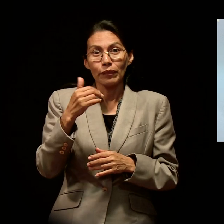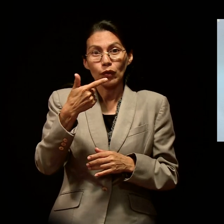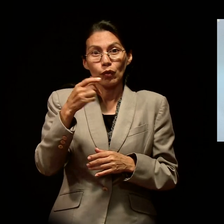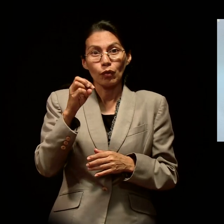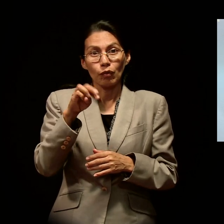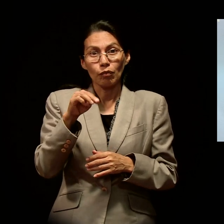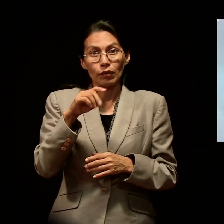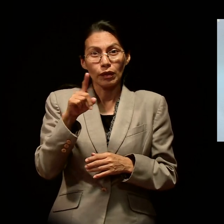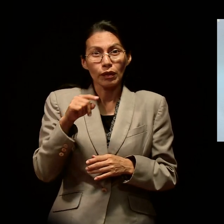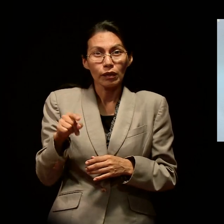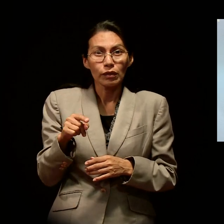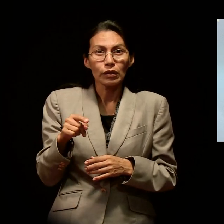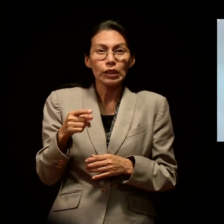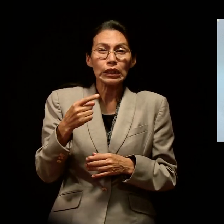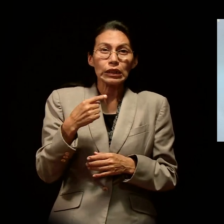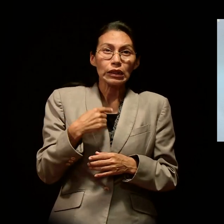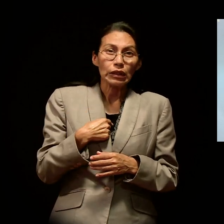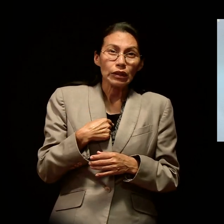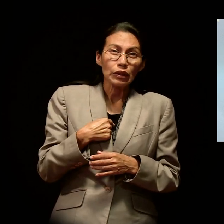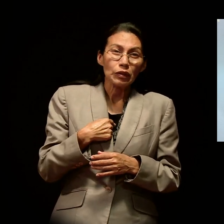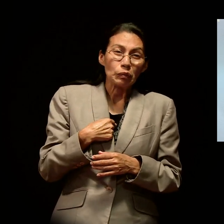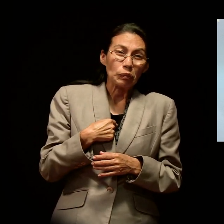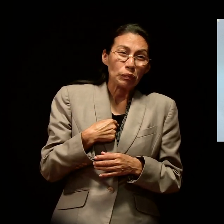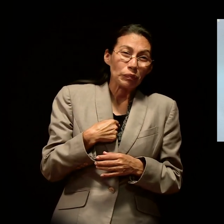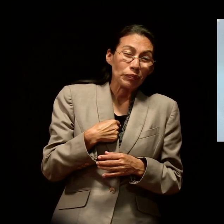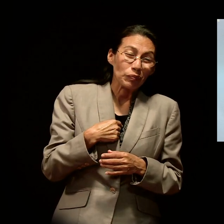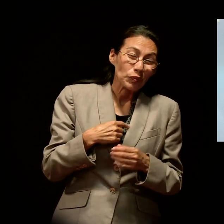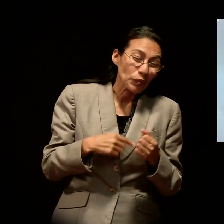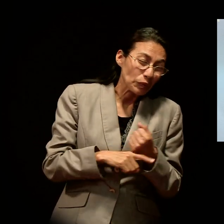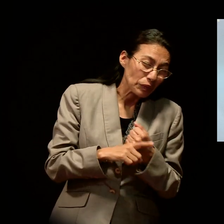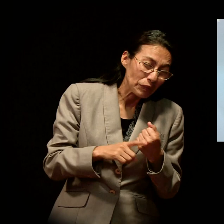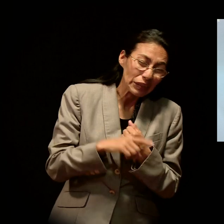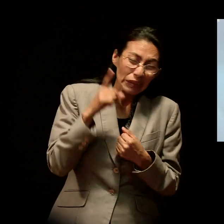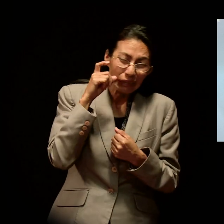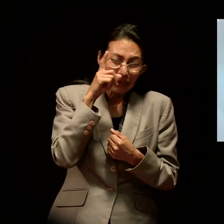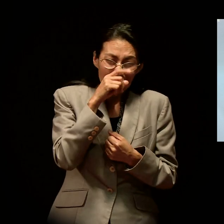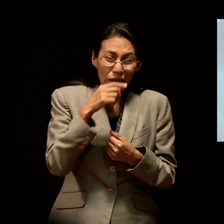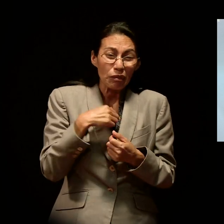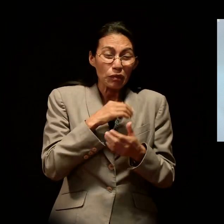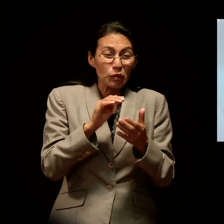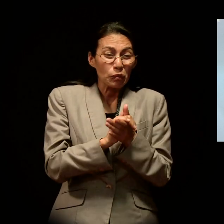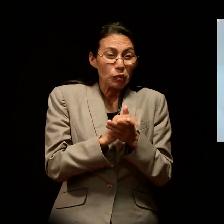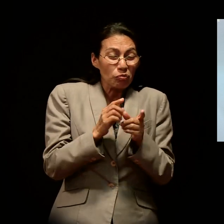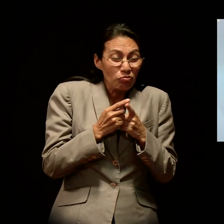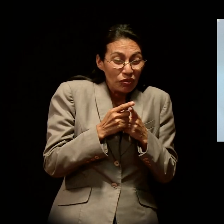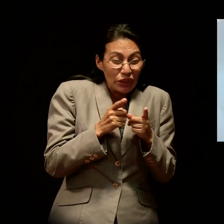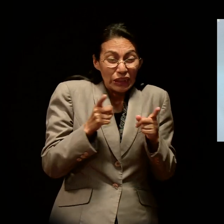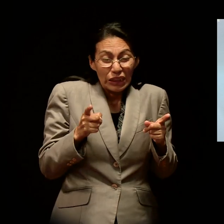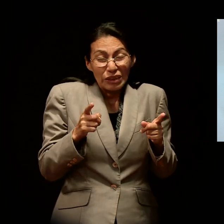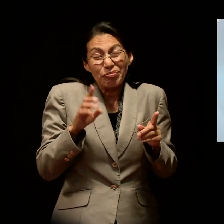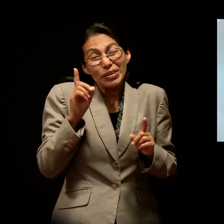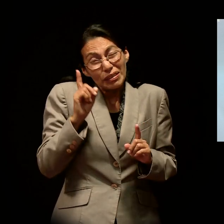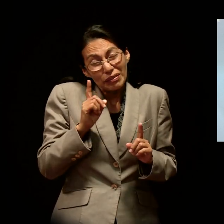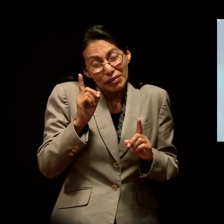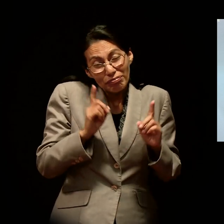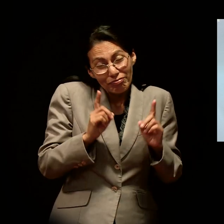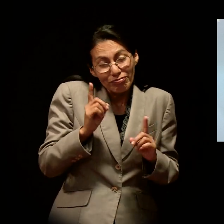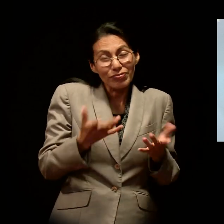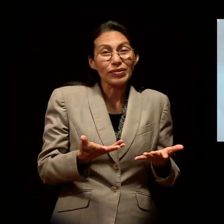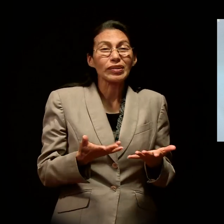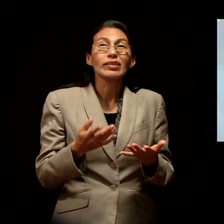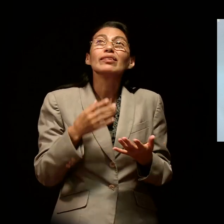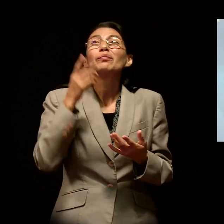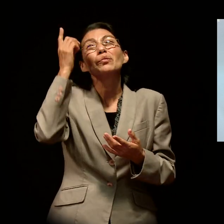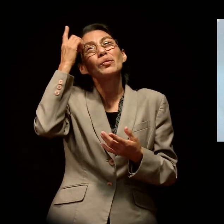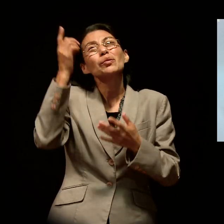a estos pedidos de oración mire por ejemplo Mary Gómez estoy en la etapa final de la disolución de mi matrimonio dice